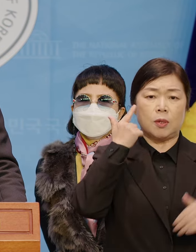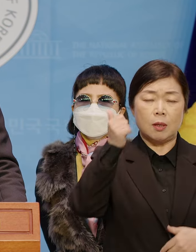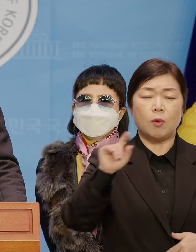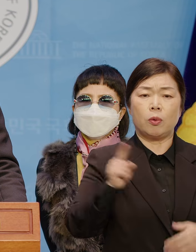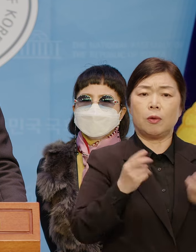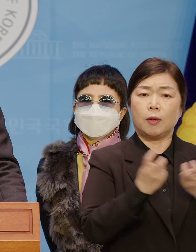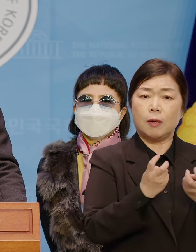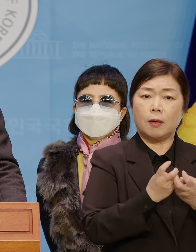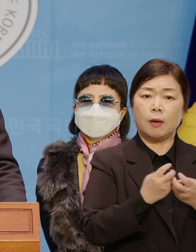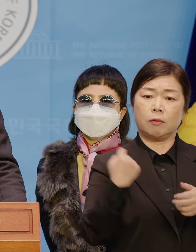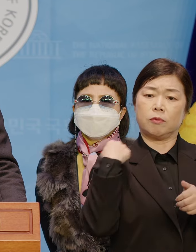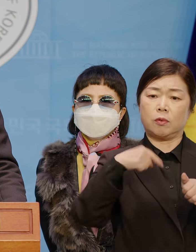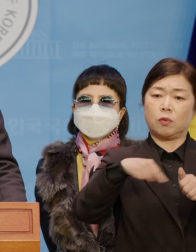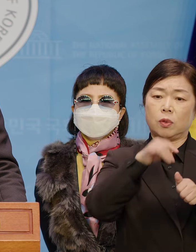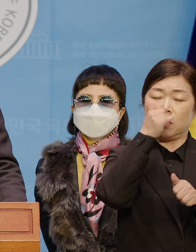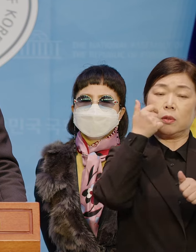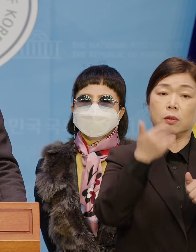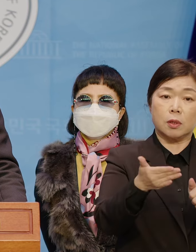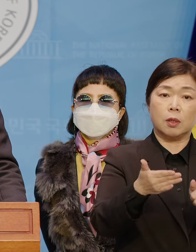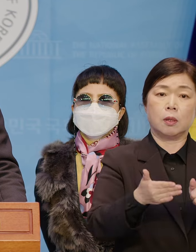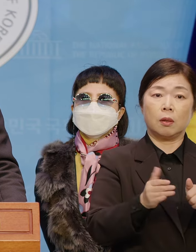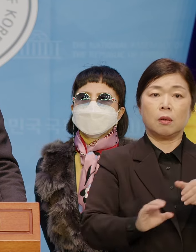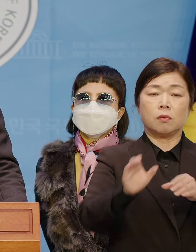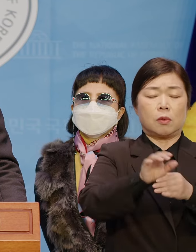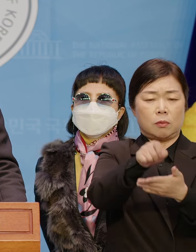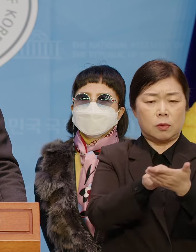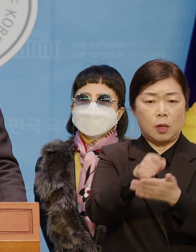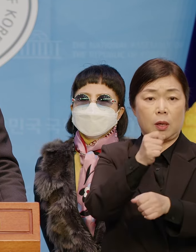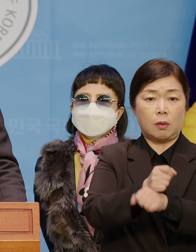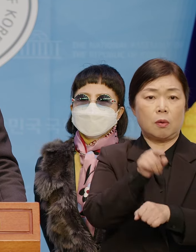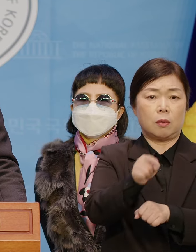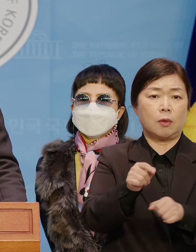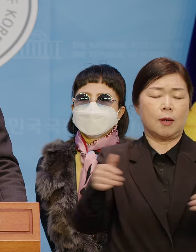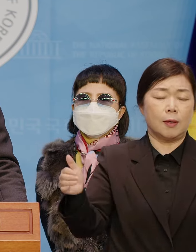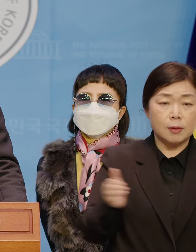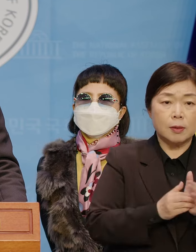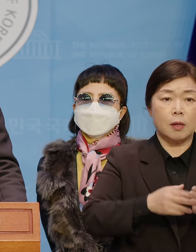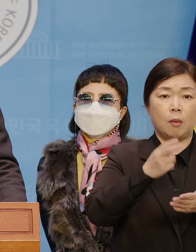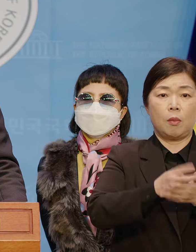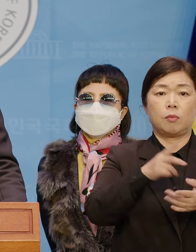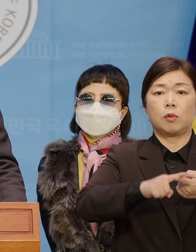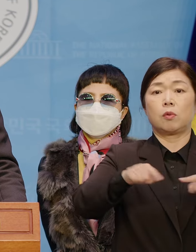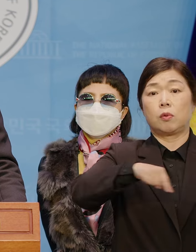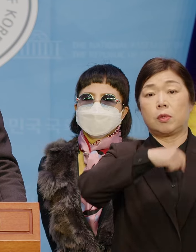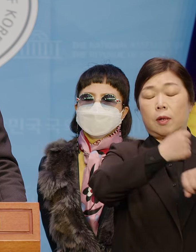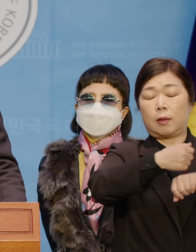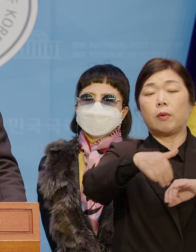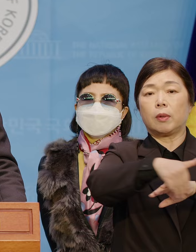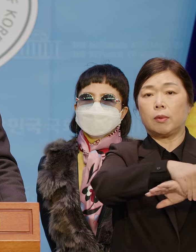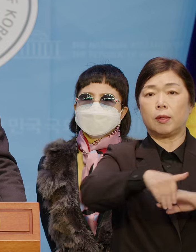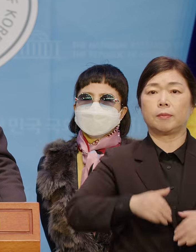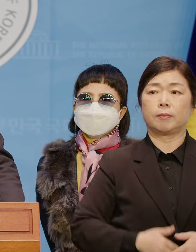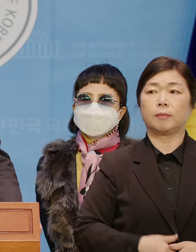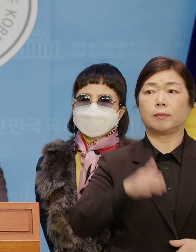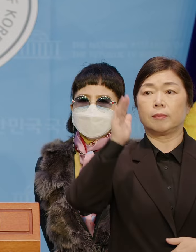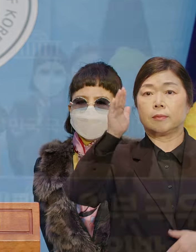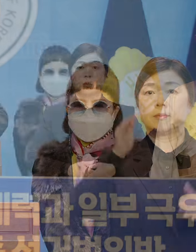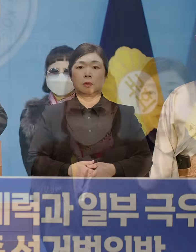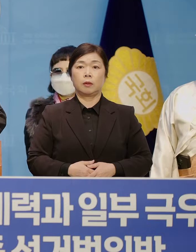식으로 배우에 있는지 개입이 됐는지 추가 취재해서 그 부분들에 대해서 법적 초치를 취할 예정입니다네